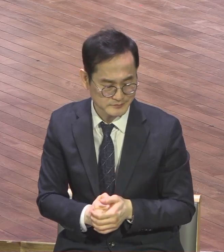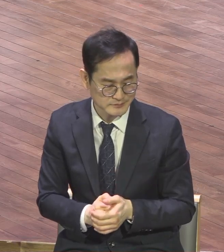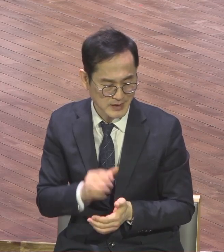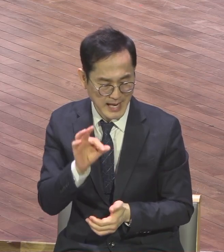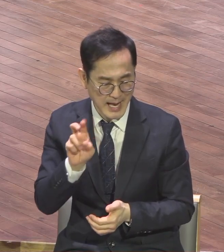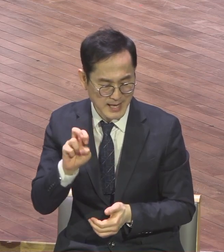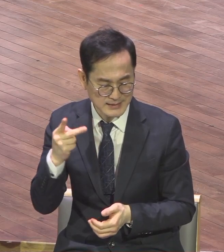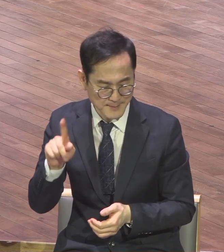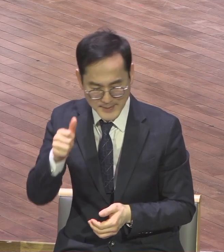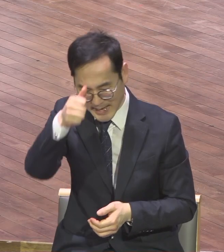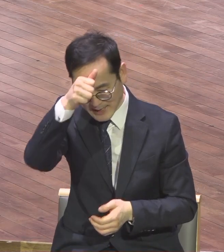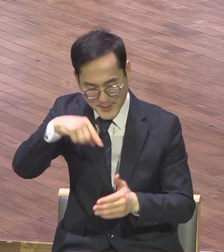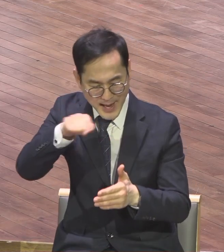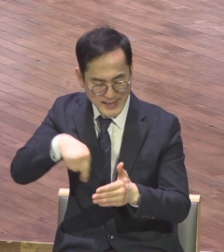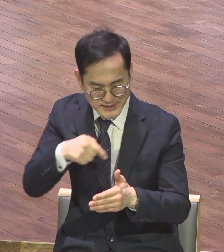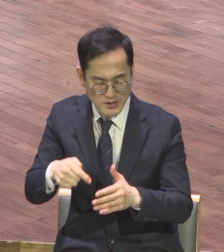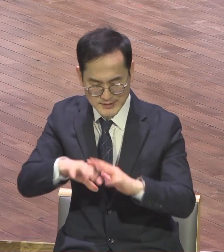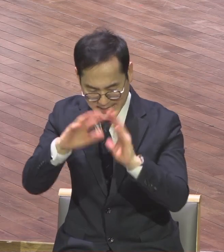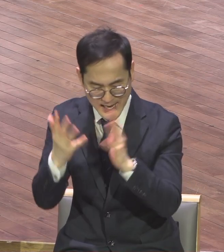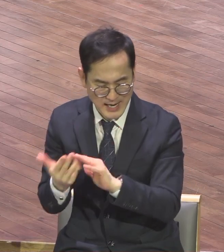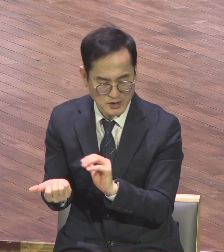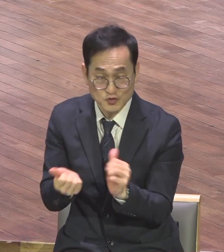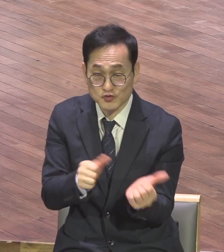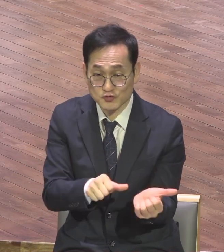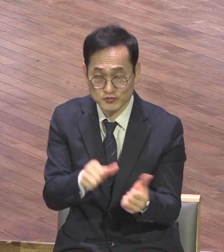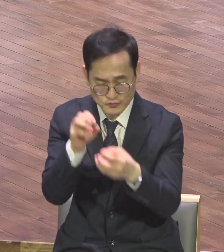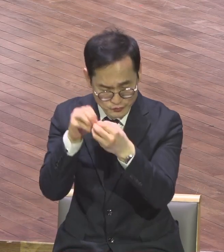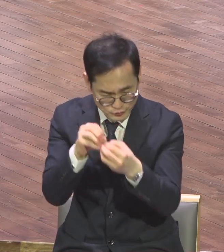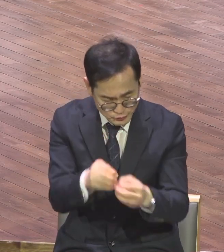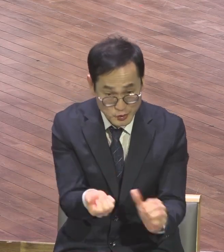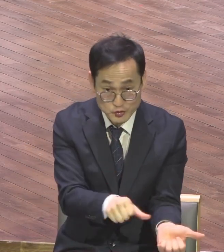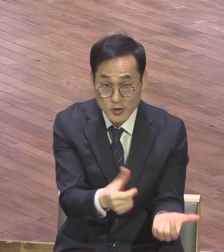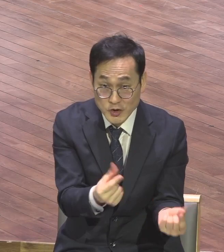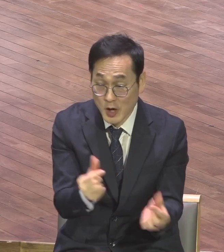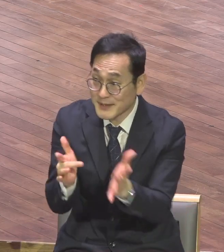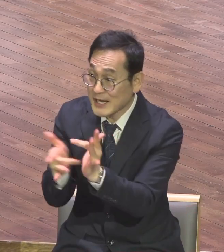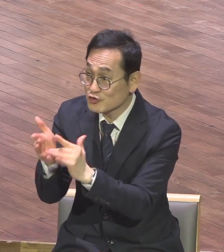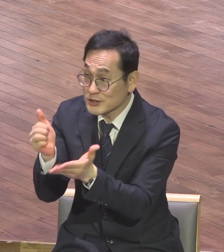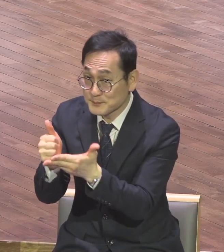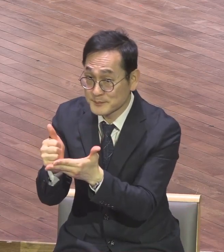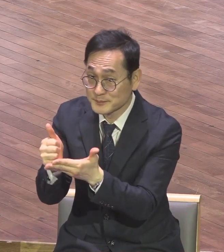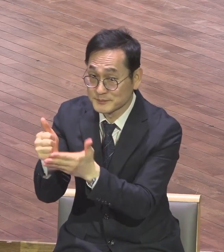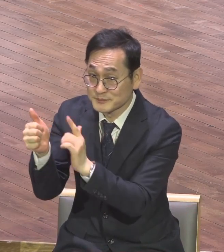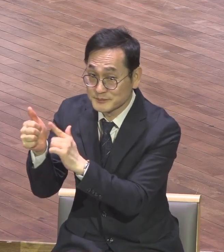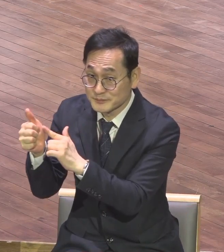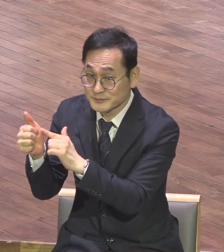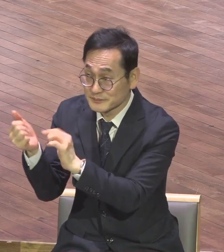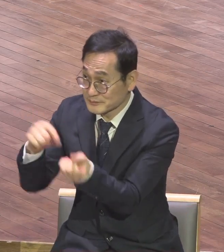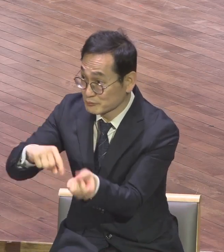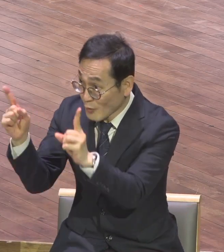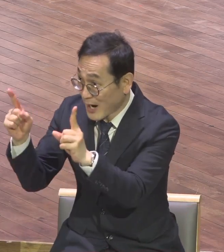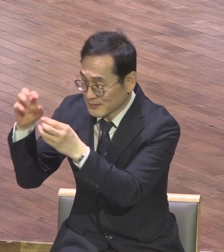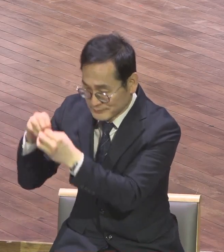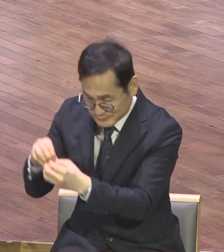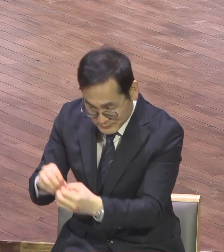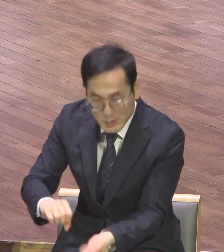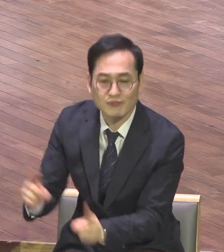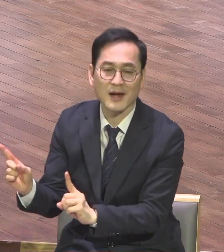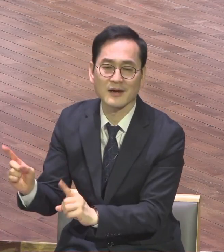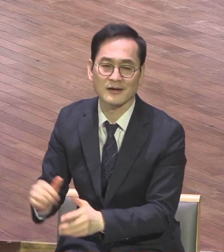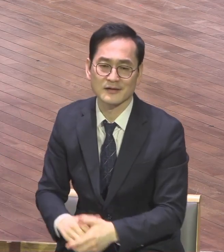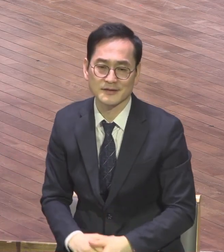모든 사람이 죽은 것 같이 그리스도 안에서 모든 사람이 삶을 얻으리라. 모든 사람 똑같이